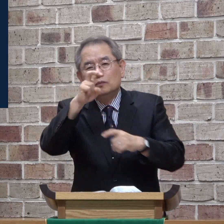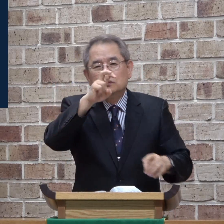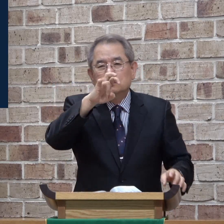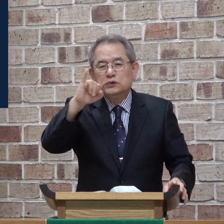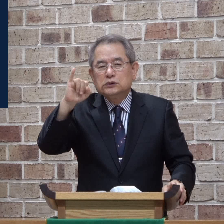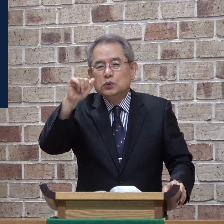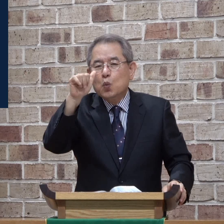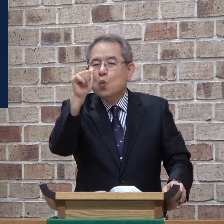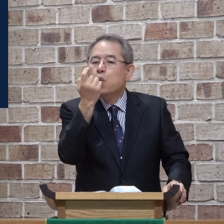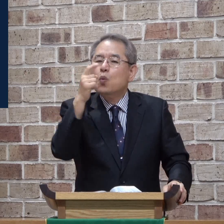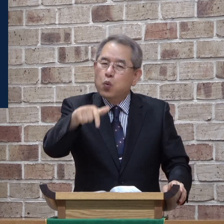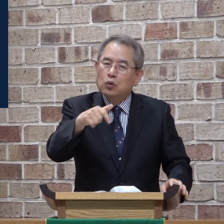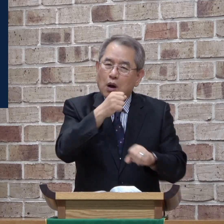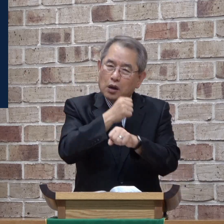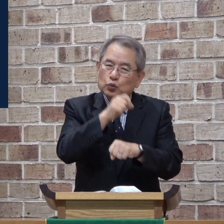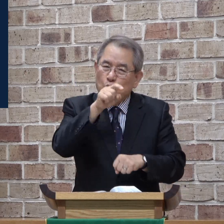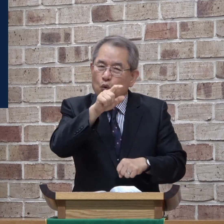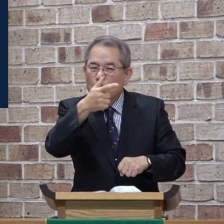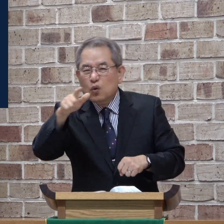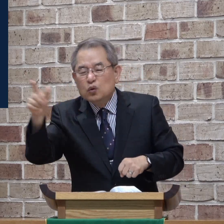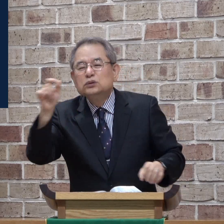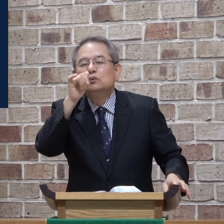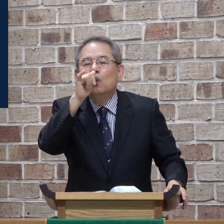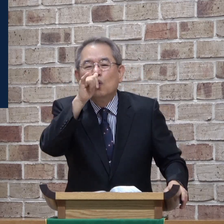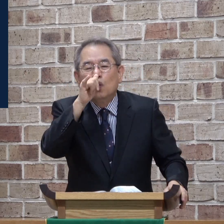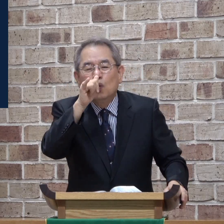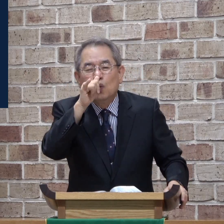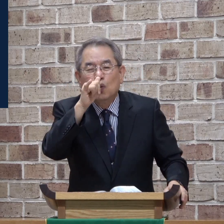마귀가 우리를 미혹하는 것들이 있습니다.